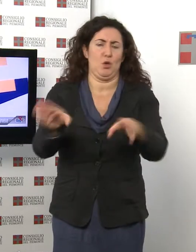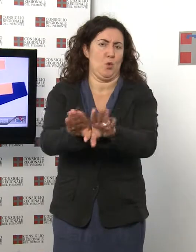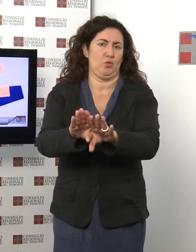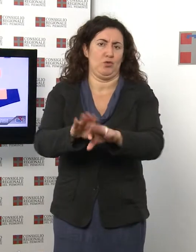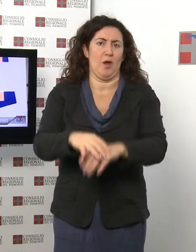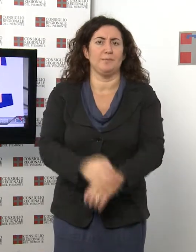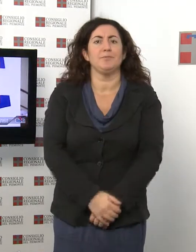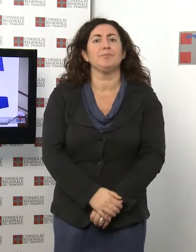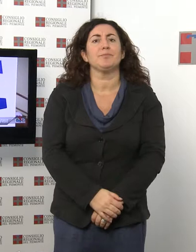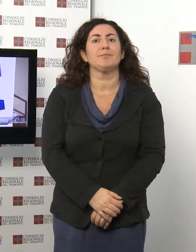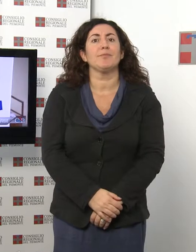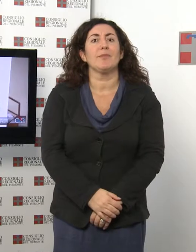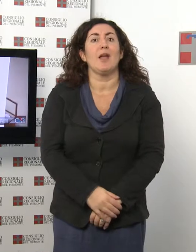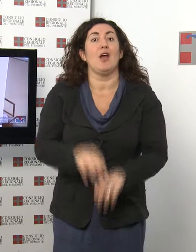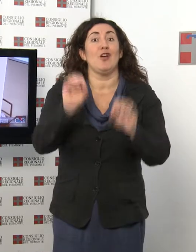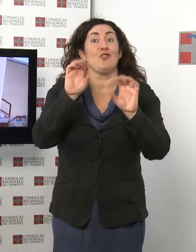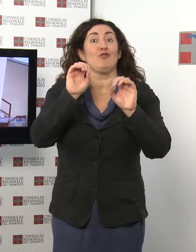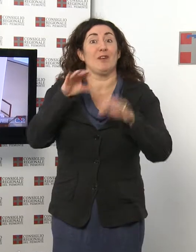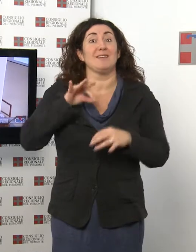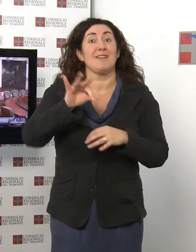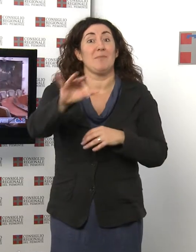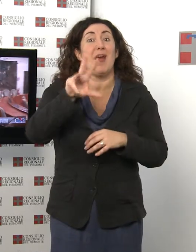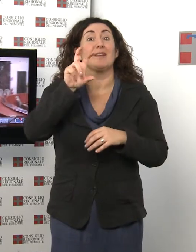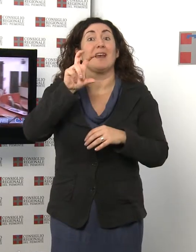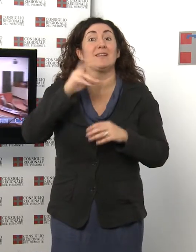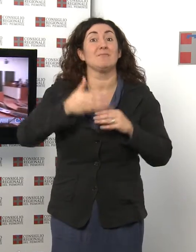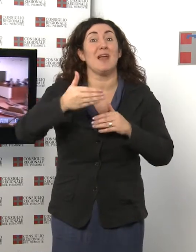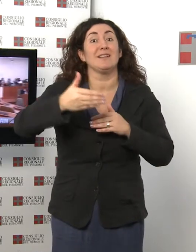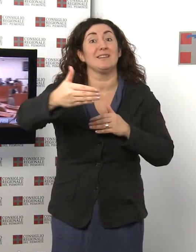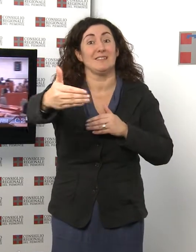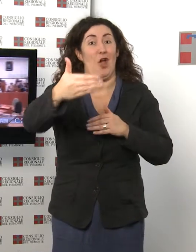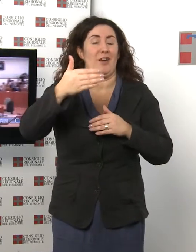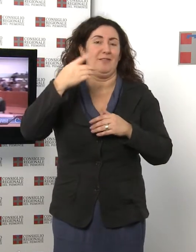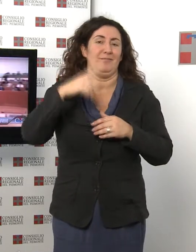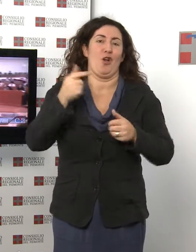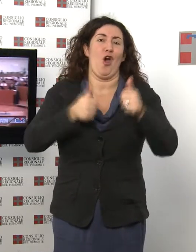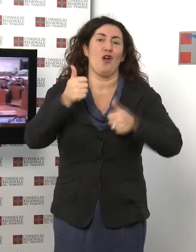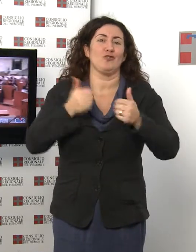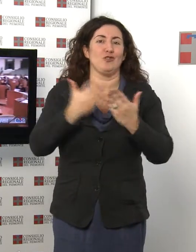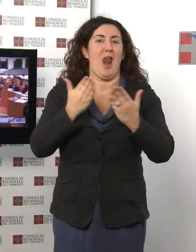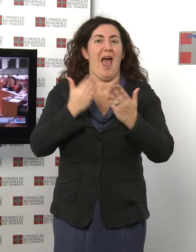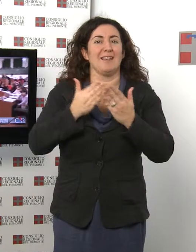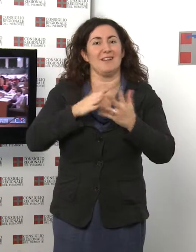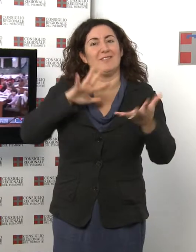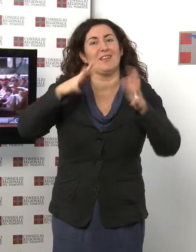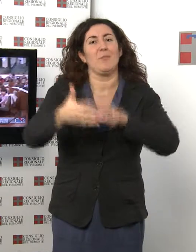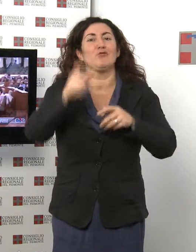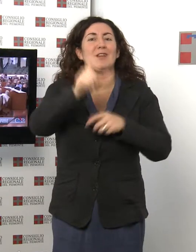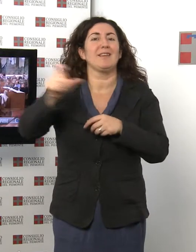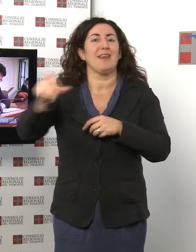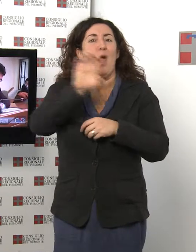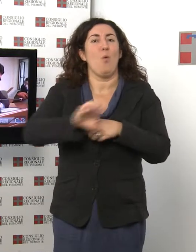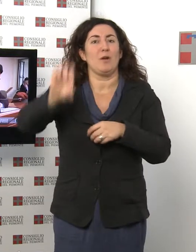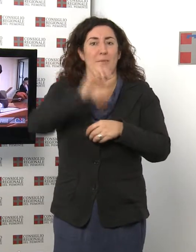del seminario per docenti per la 30ª edizione del concorso scolastico Diventiamo cittadini europei, è stato firmato a Palazzo Lascaris tra il